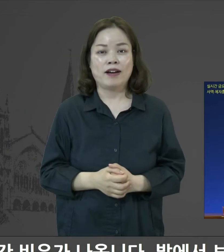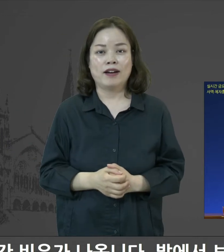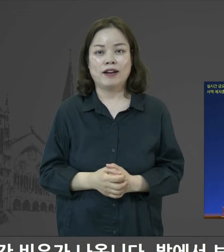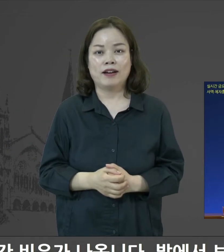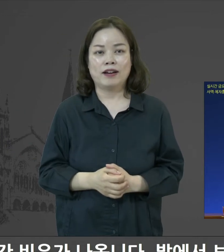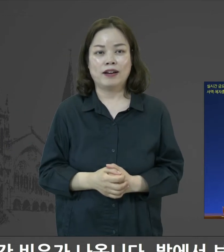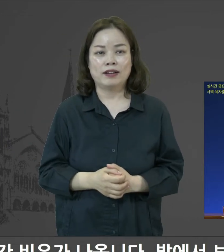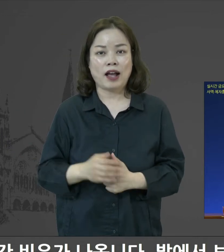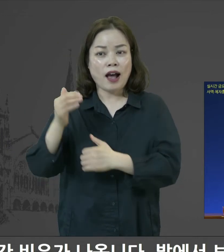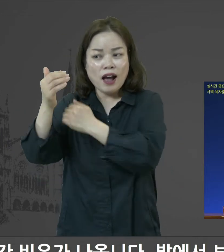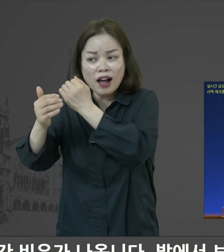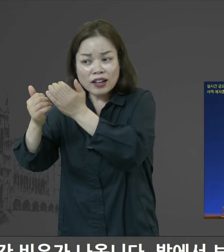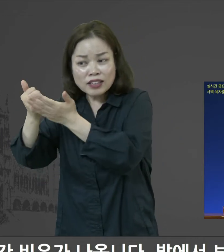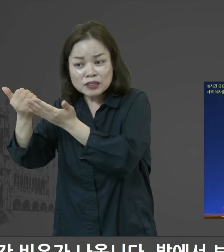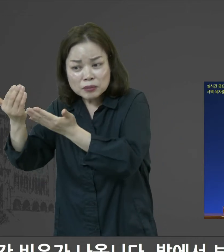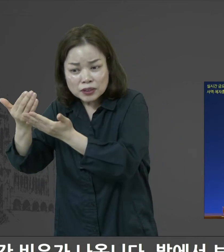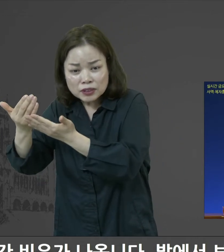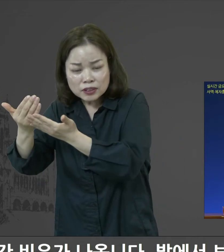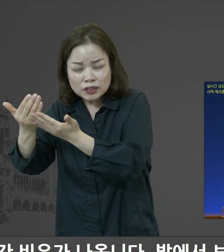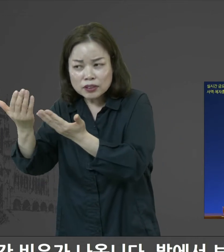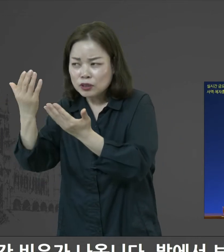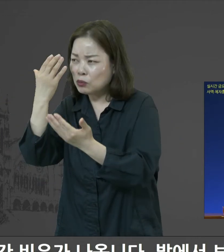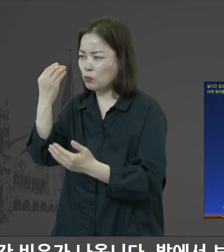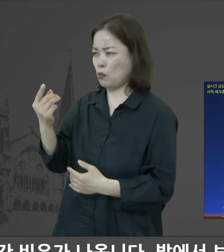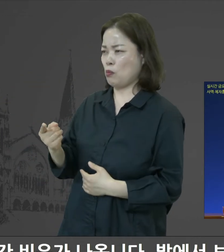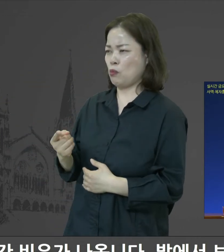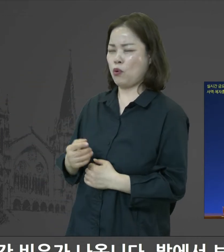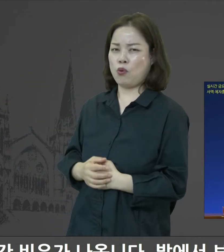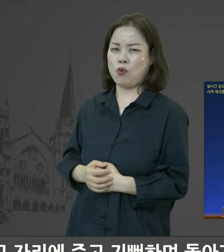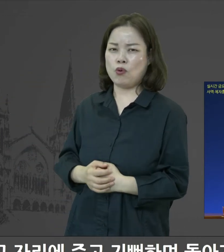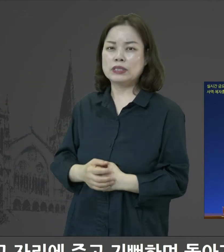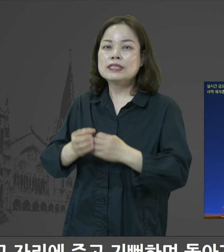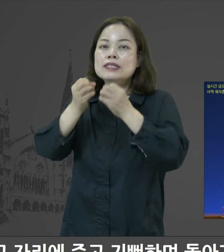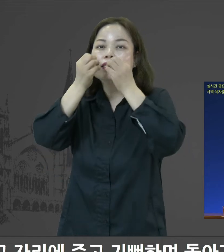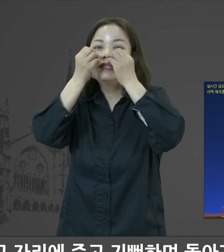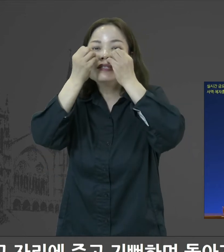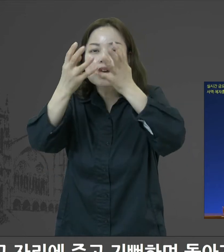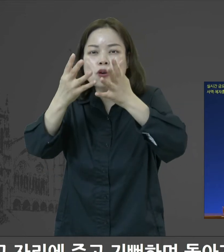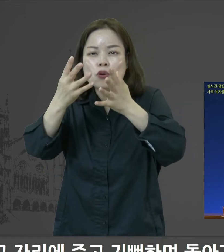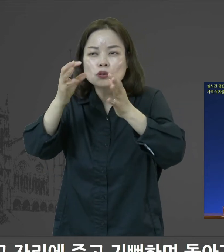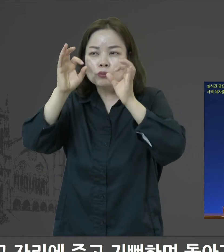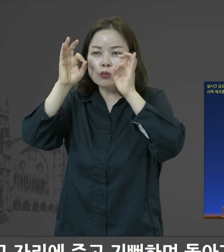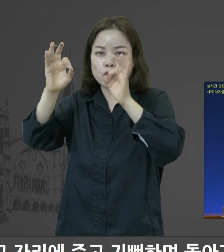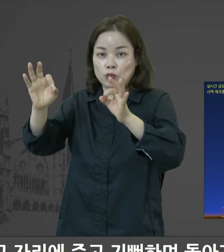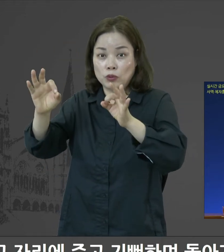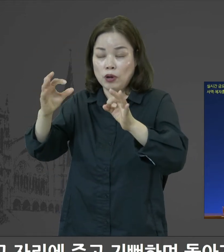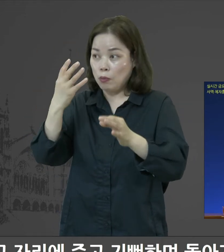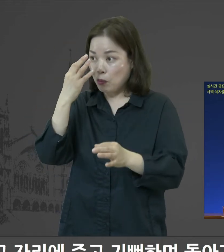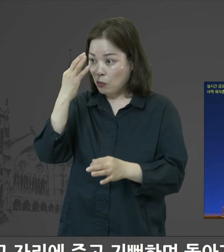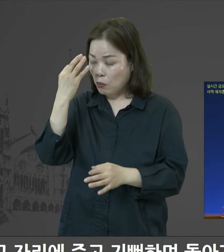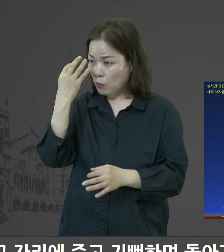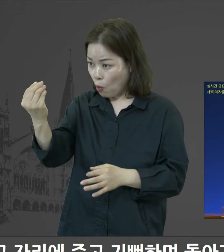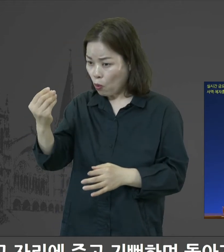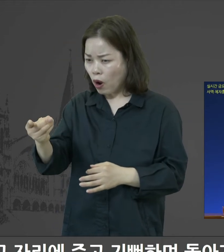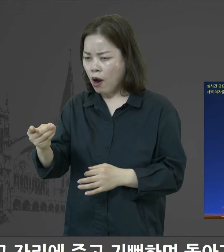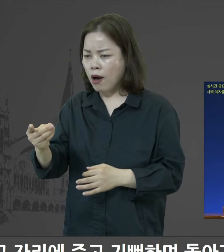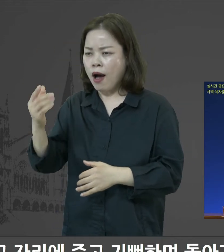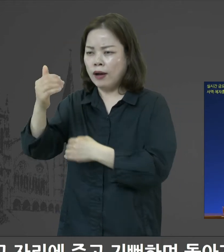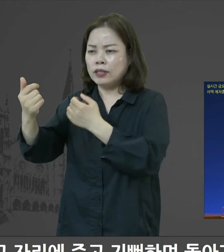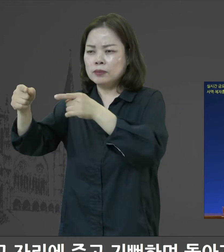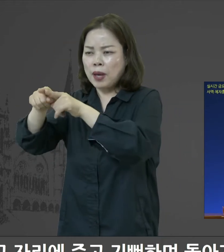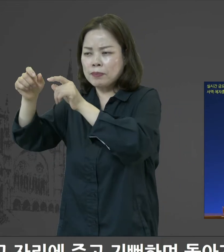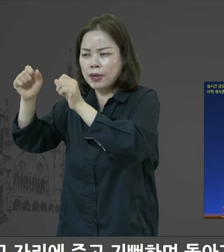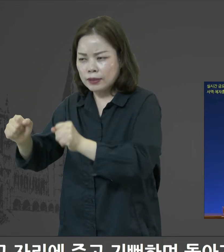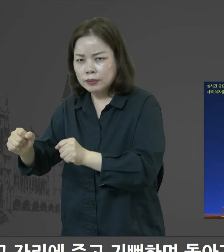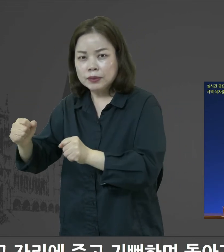그러니까 하나님이 하시는 일을 보면서 그것이 새로운 시각으로 우리에게 보이며 하나님이 역사하시는 것을 보이게